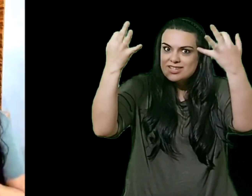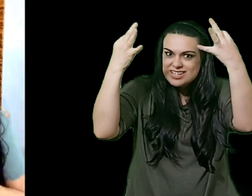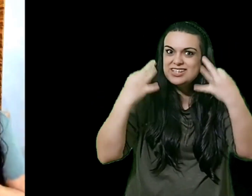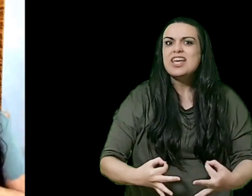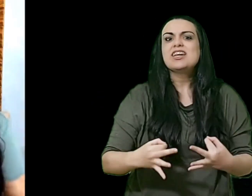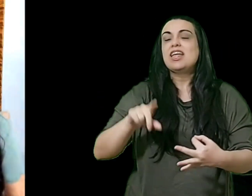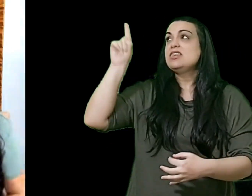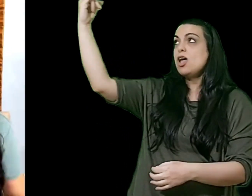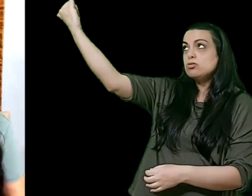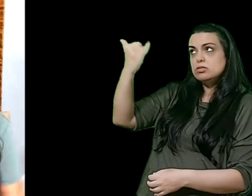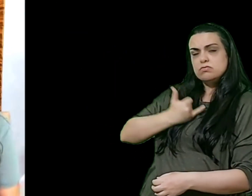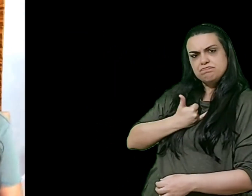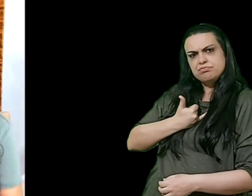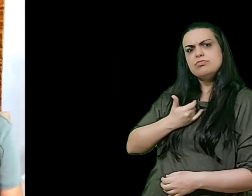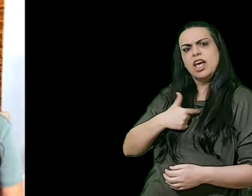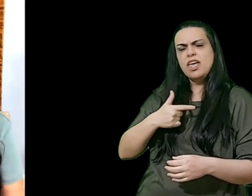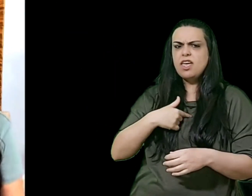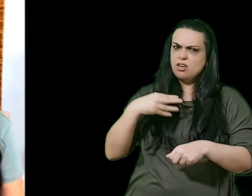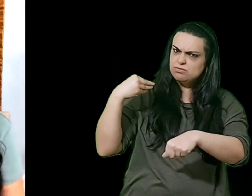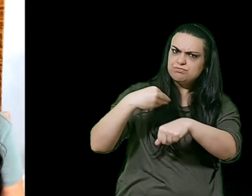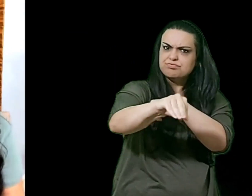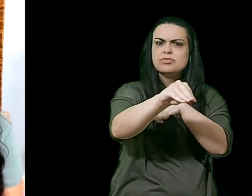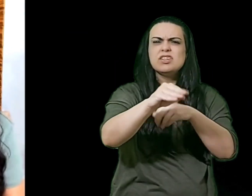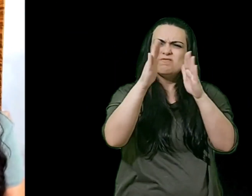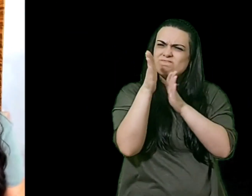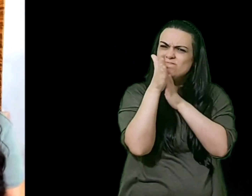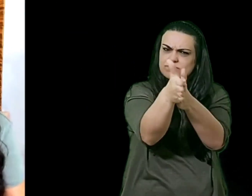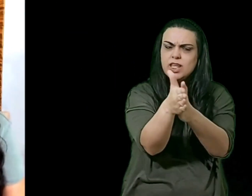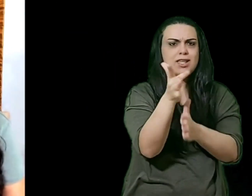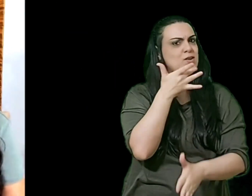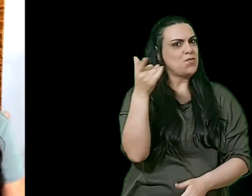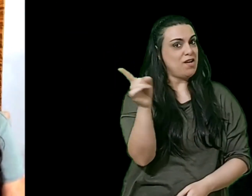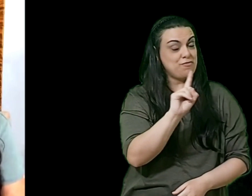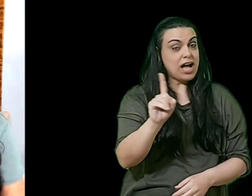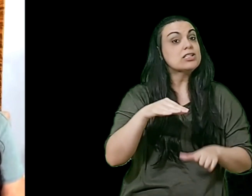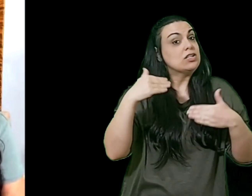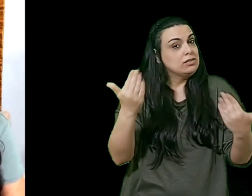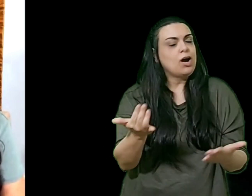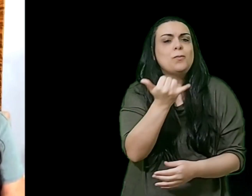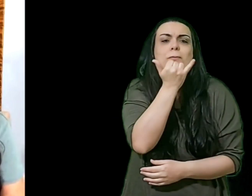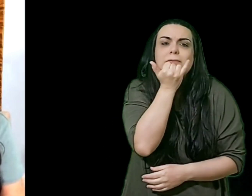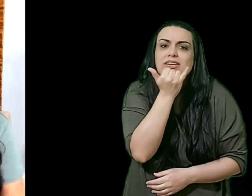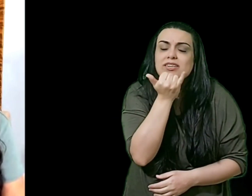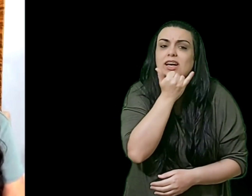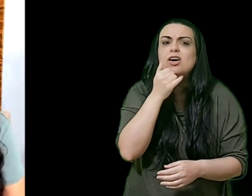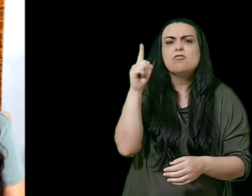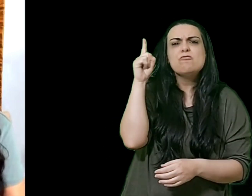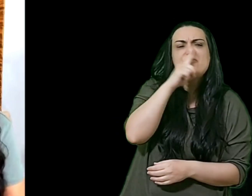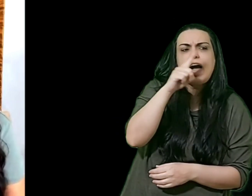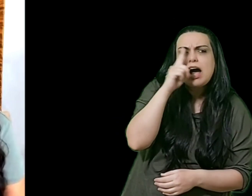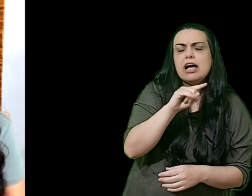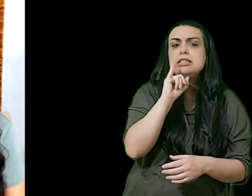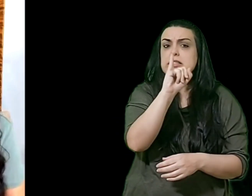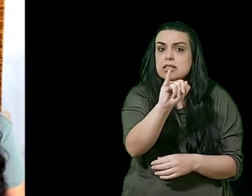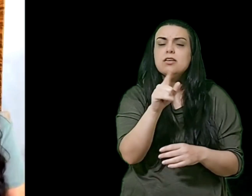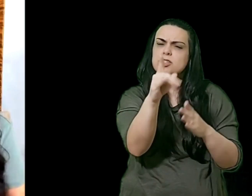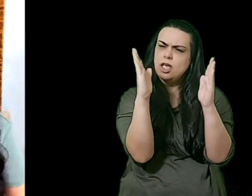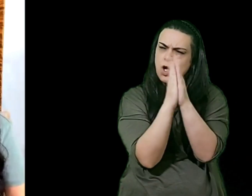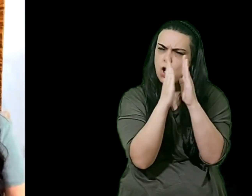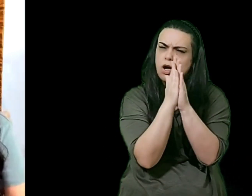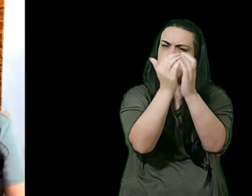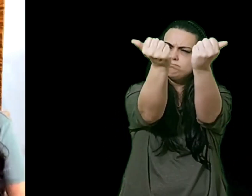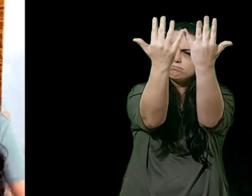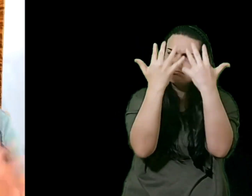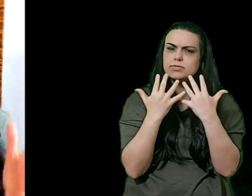o conteúdo que Deus colocou no meu coração, e ser fiel a isso não é fácil. Então, de antemão, você já vai me perdoando aí qualquer falha, vai orando por